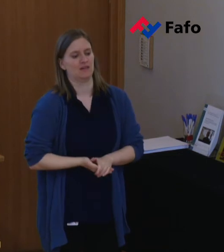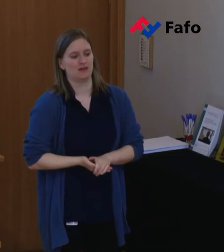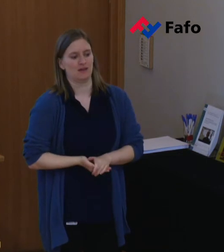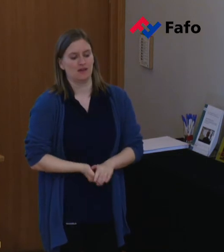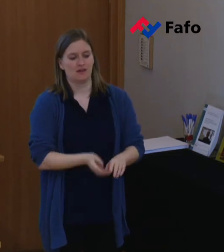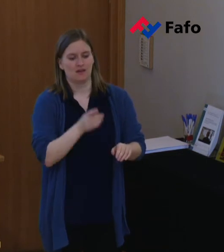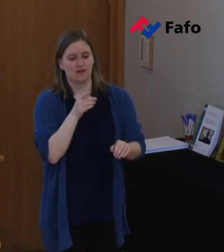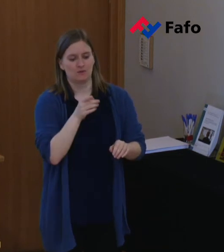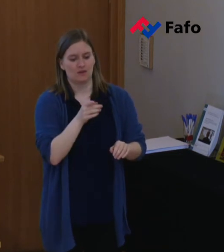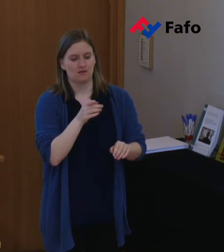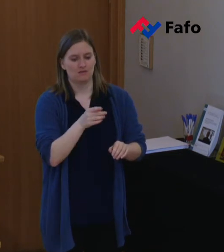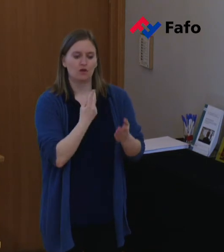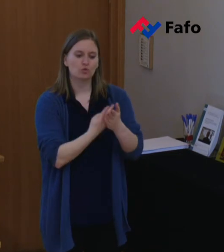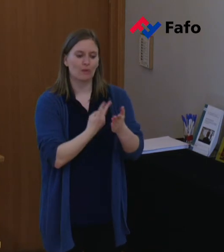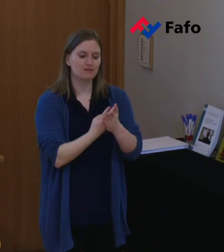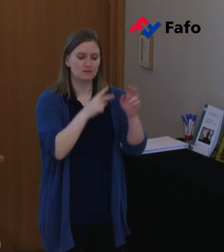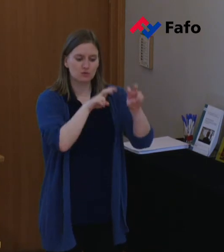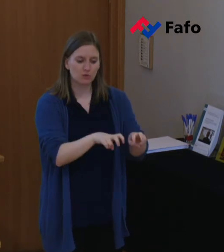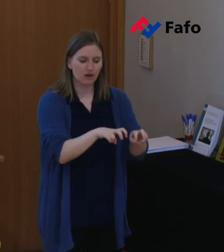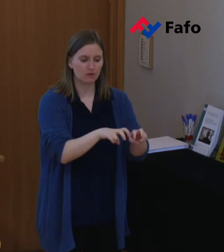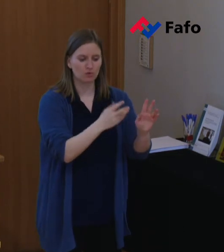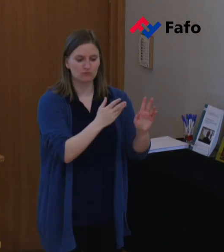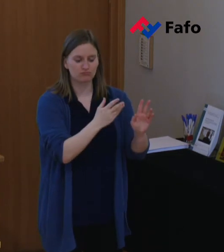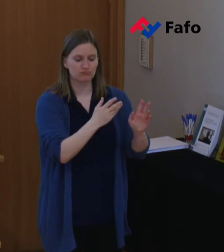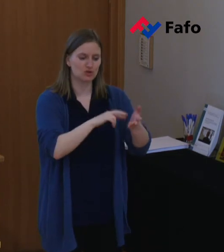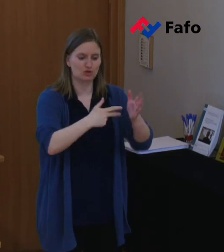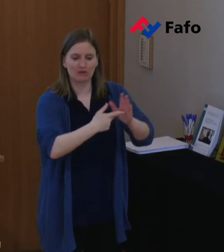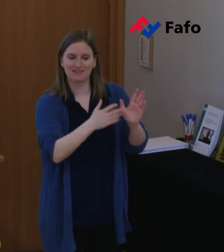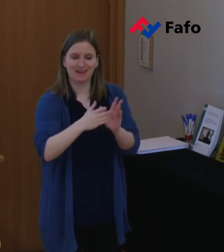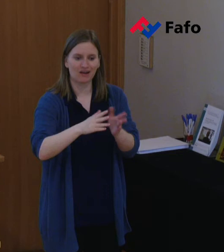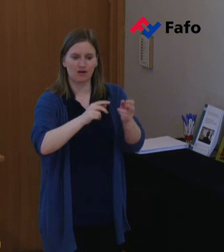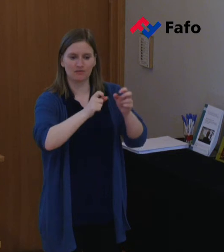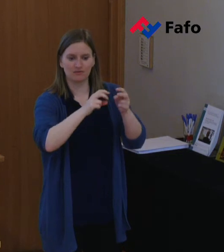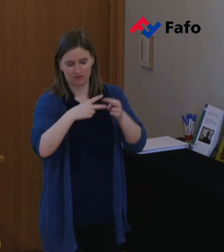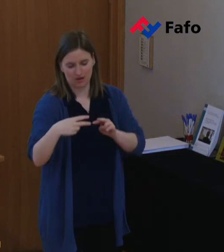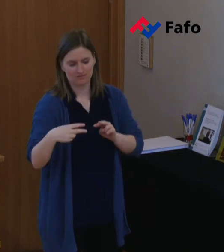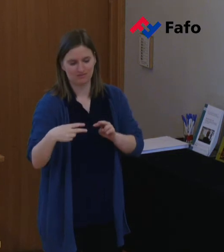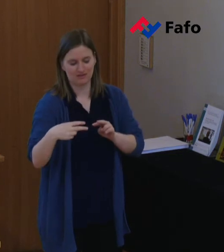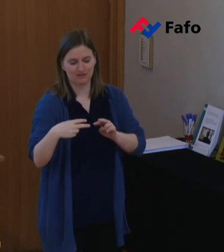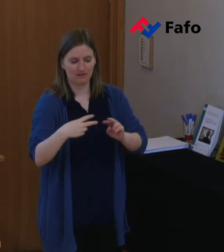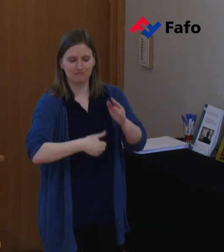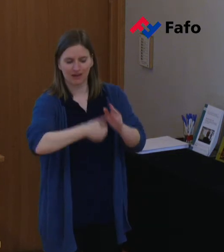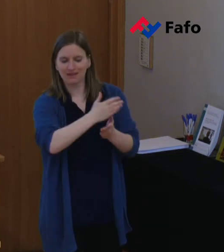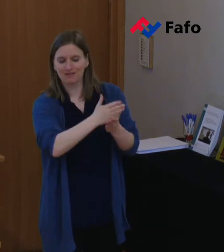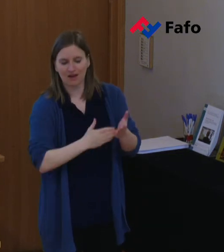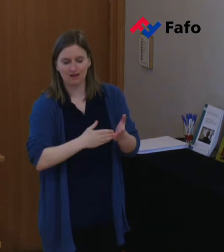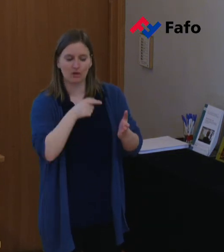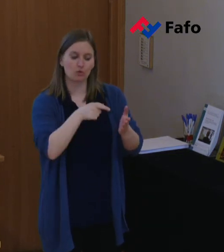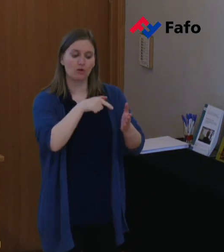denne dokumentstudien og systematisering av data fra disse kartleggingsskjemaene har vært en viktig del. Nå er disse